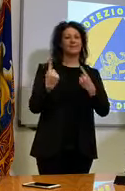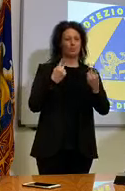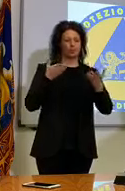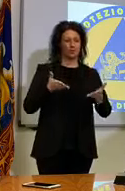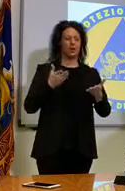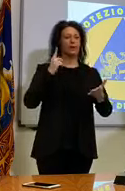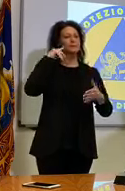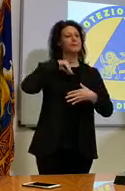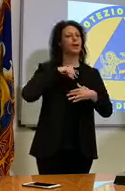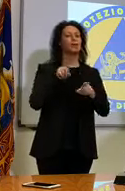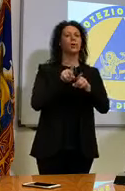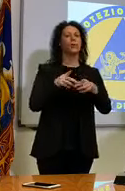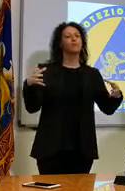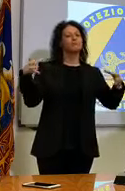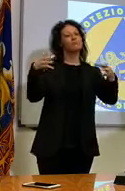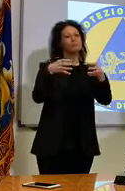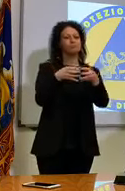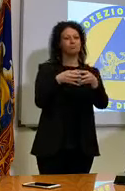brutta tragedia